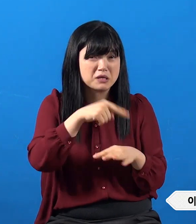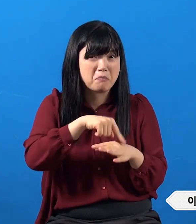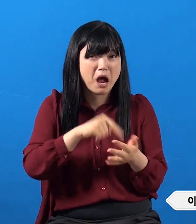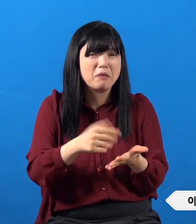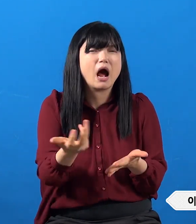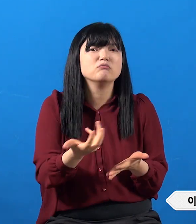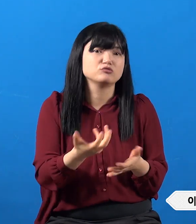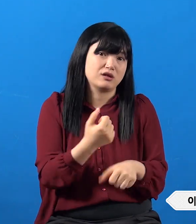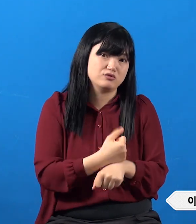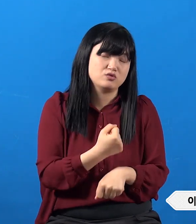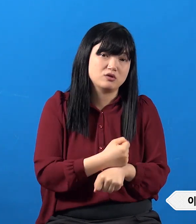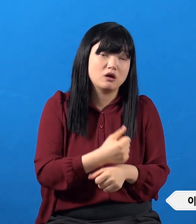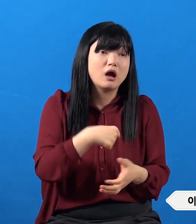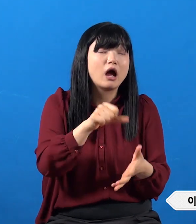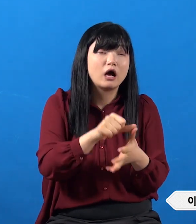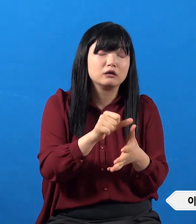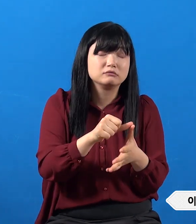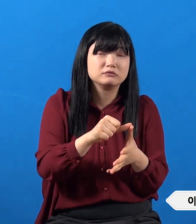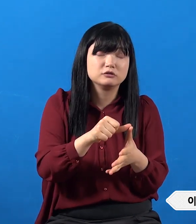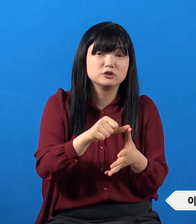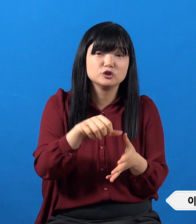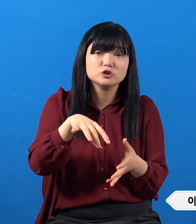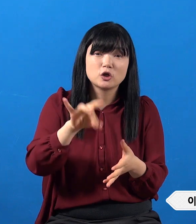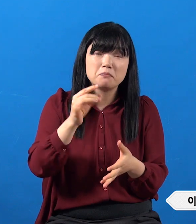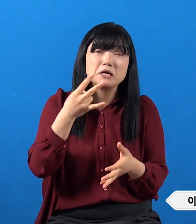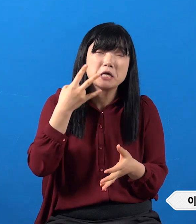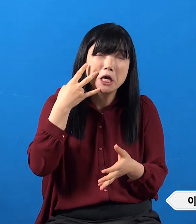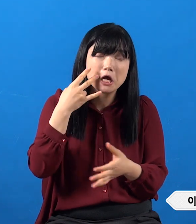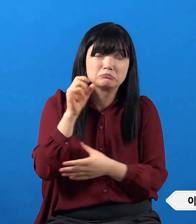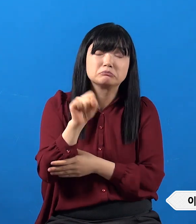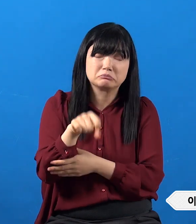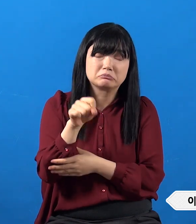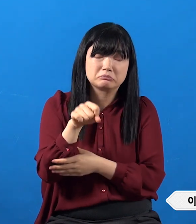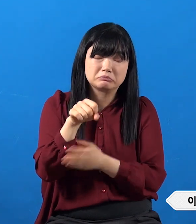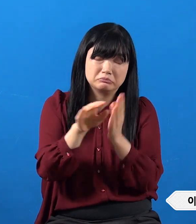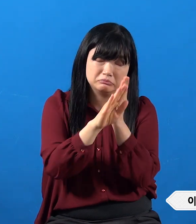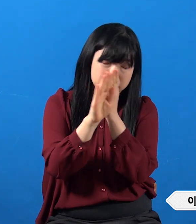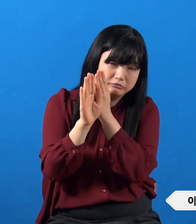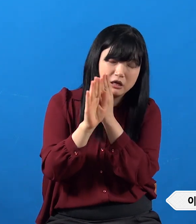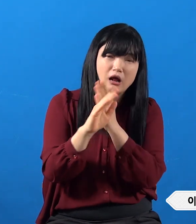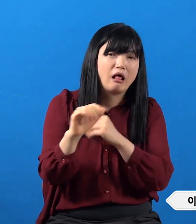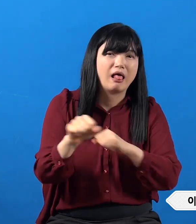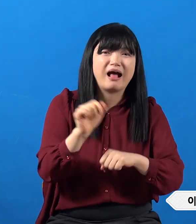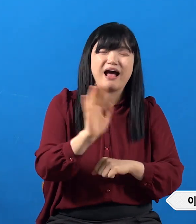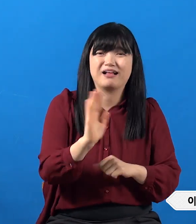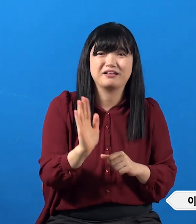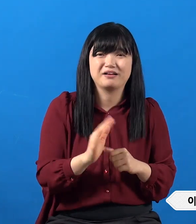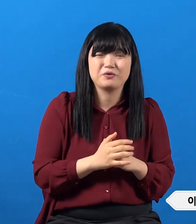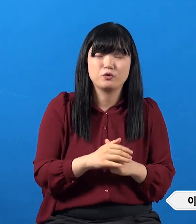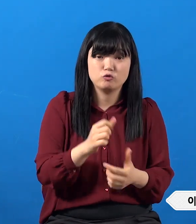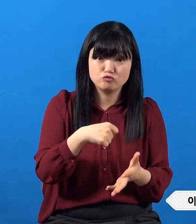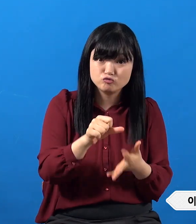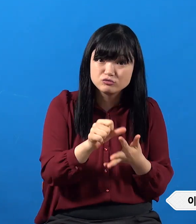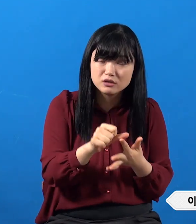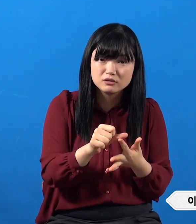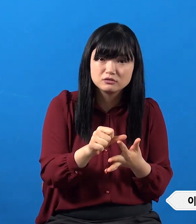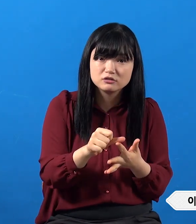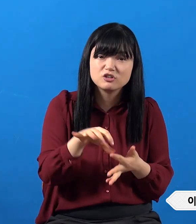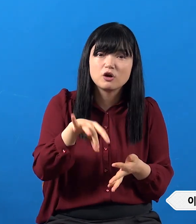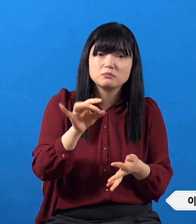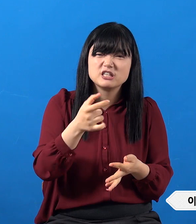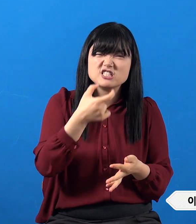마음을 아프게 했습니다. 맏아들은 자신의 대답을 실행에 옮기지 않은 것으로 아프게 했고, 둘째